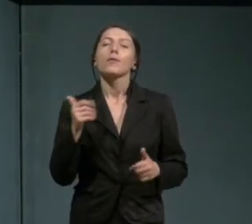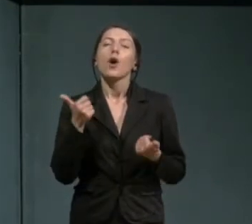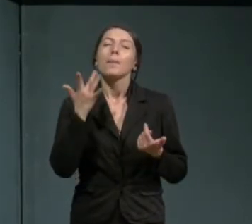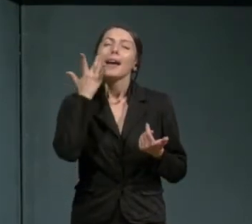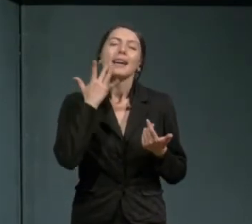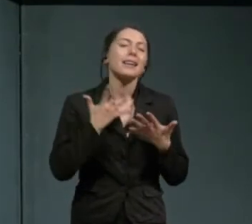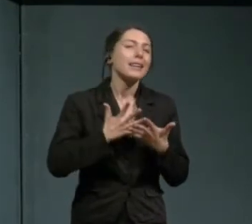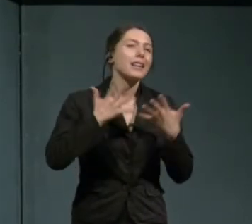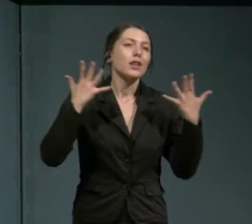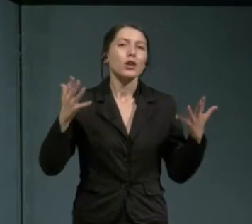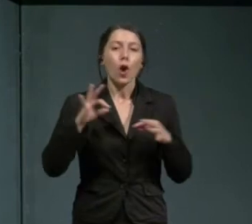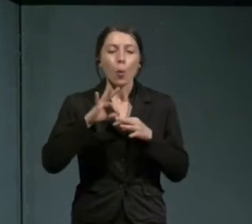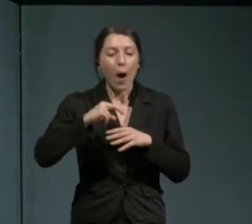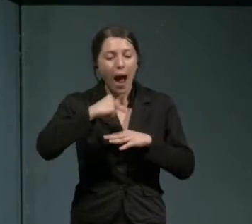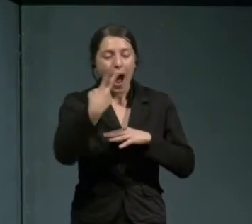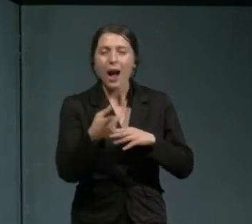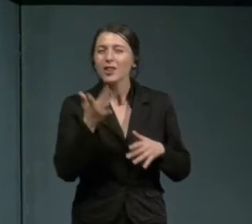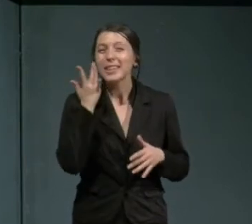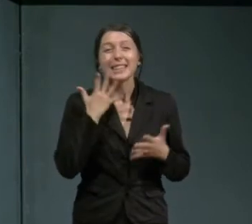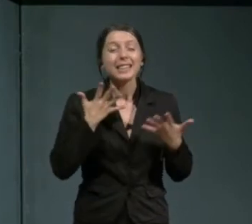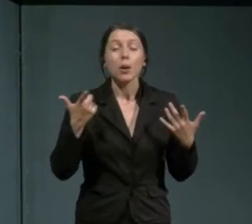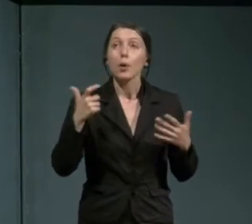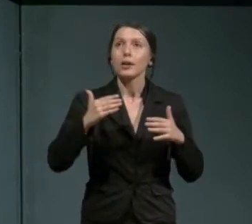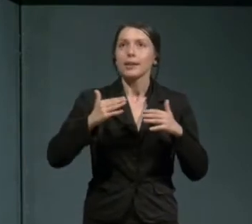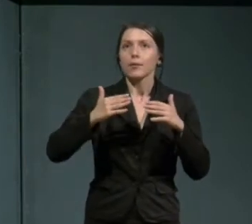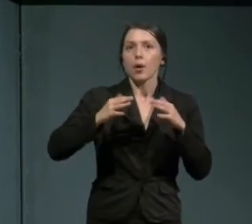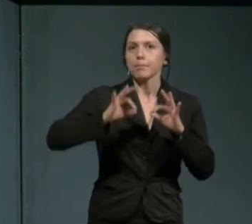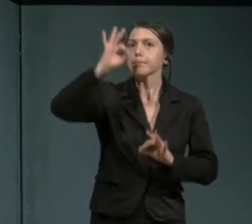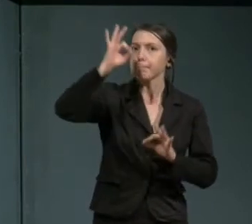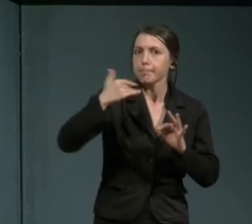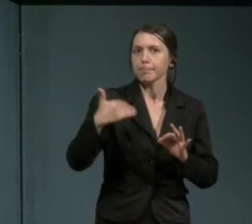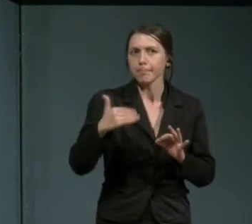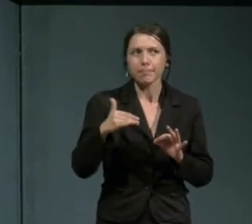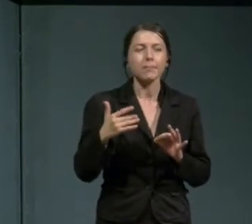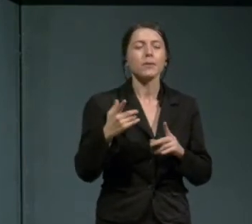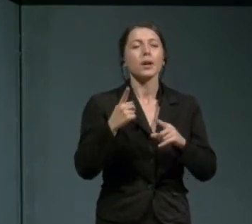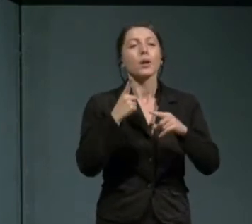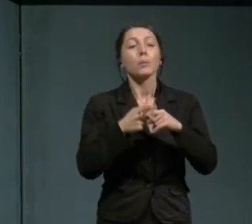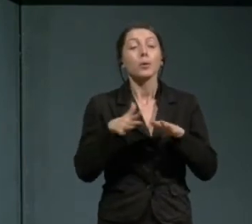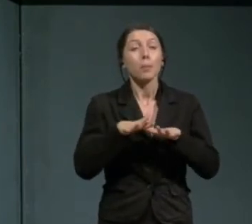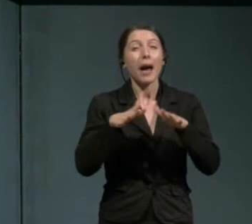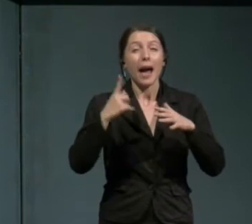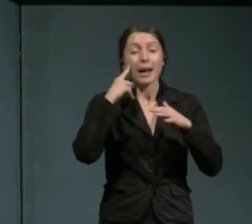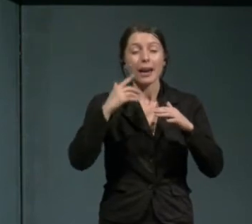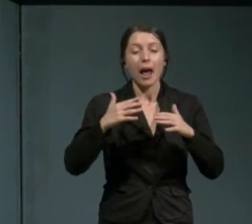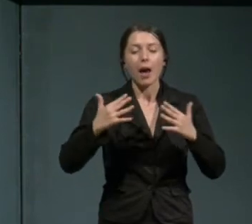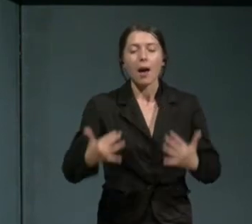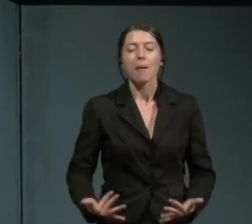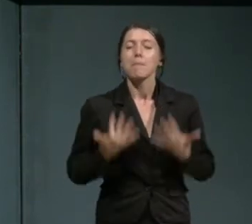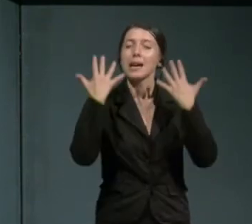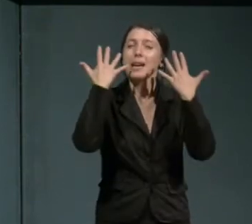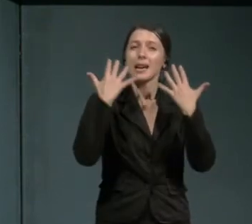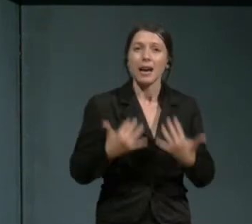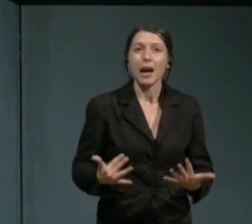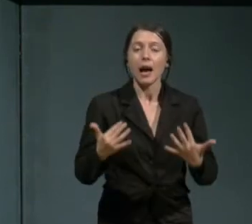quando ci si tuffa le altezze sono importante la il mare si infrange contro le rocce è